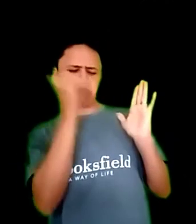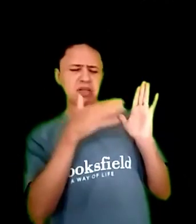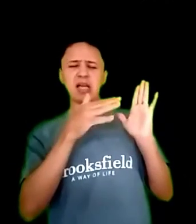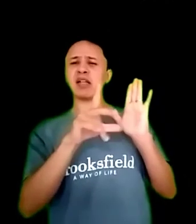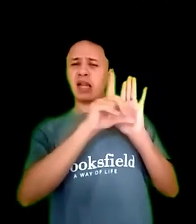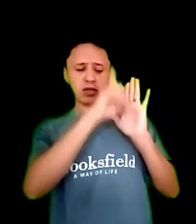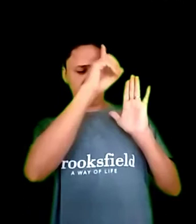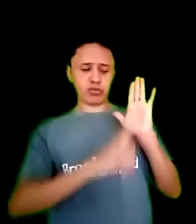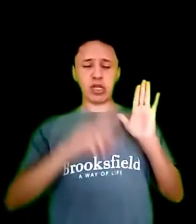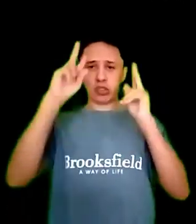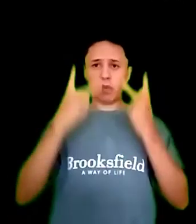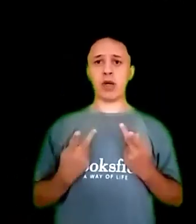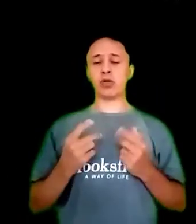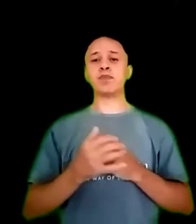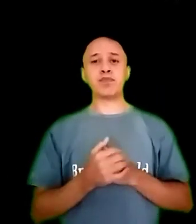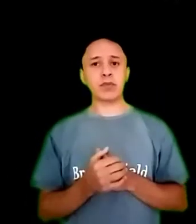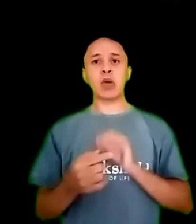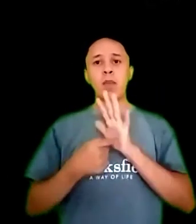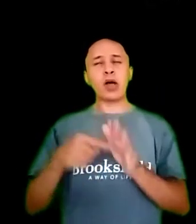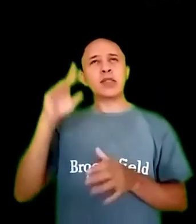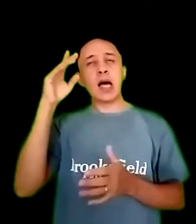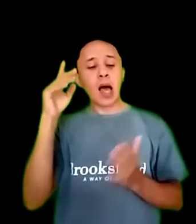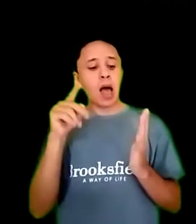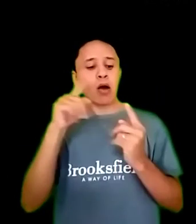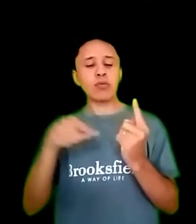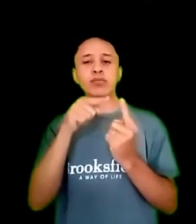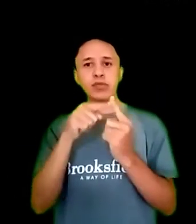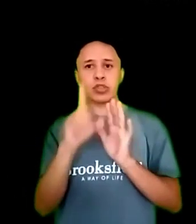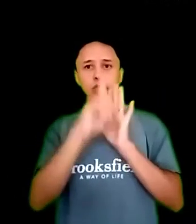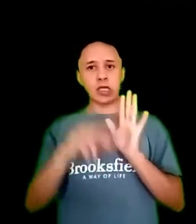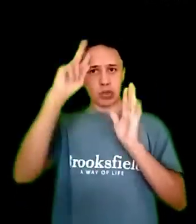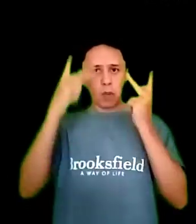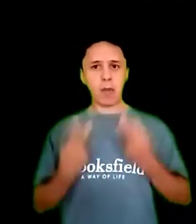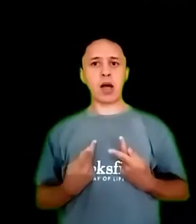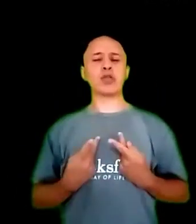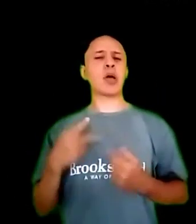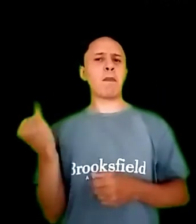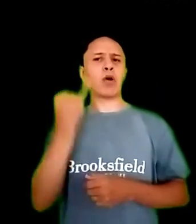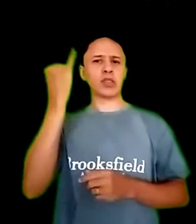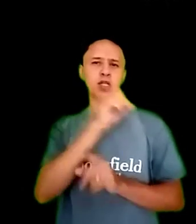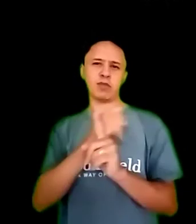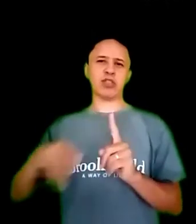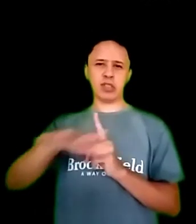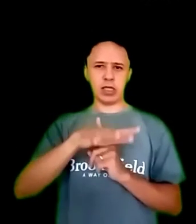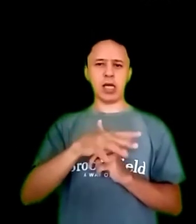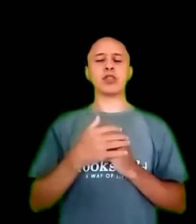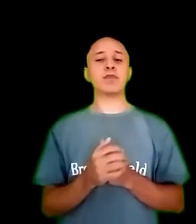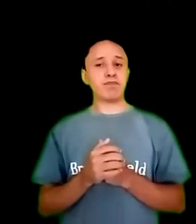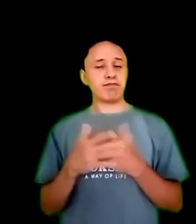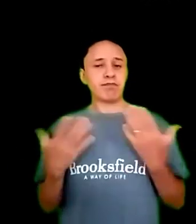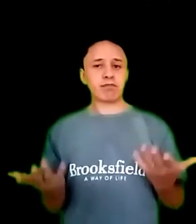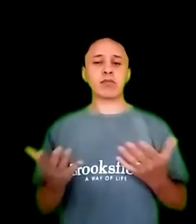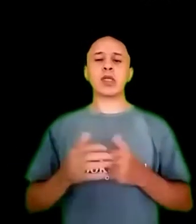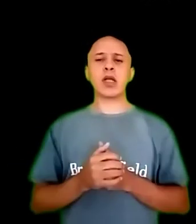autor não está ressaltando um dado, mas está ressaltando a ideia dos direitos humanos, algo que é extremamente importante para a nossa sociedade